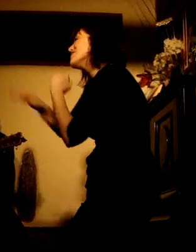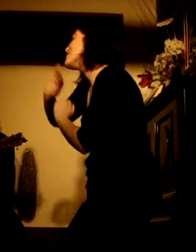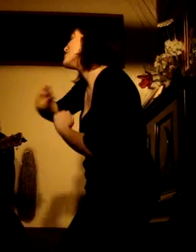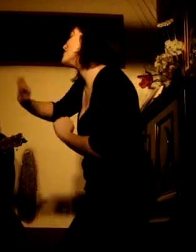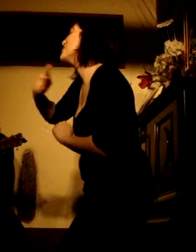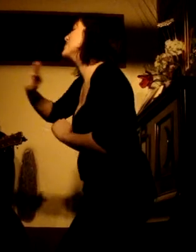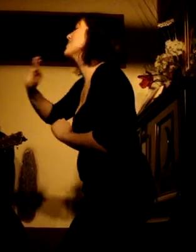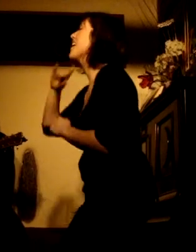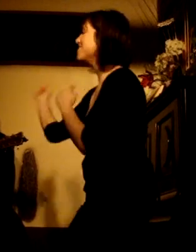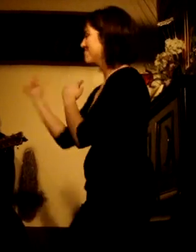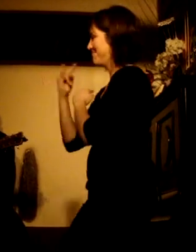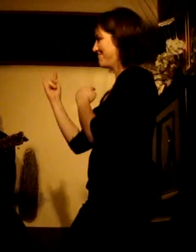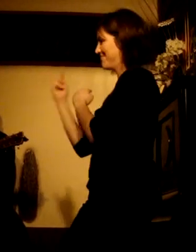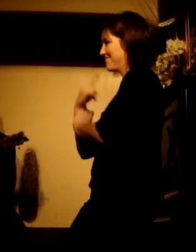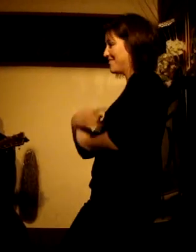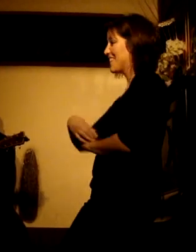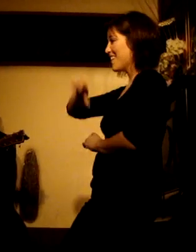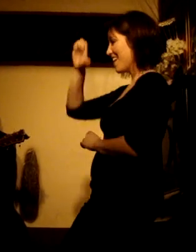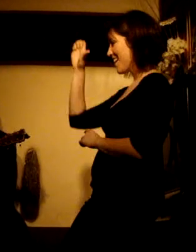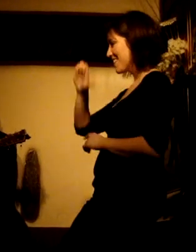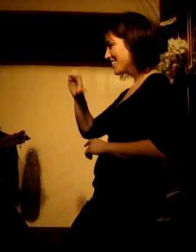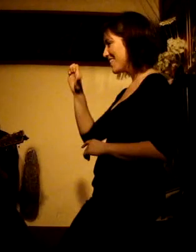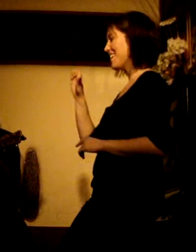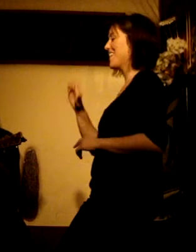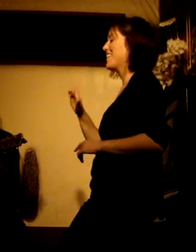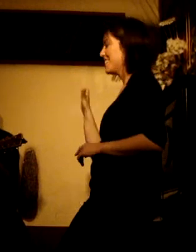tramposas tus caricias.